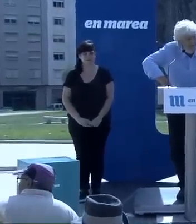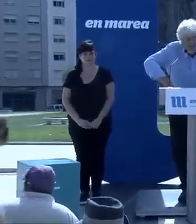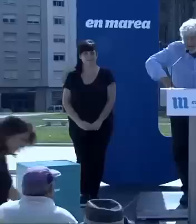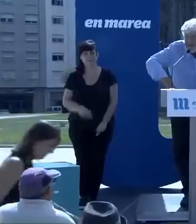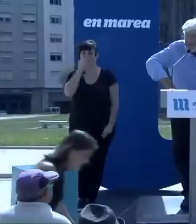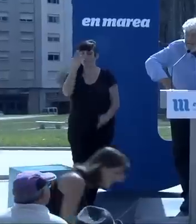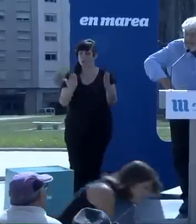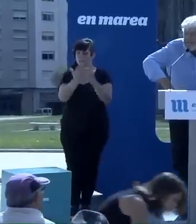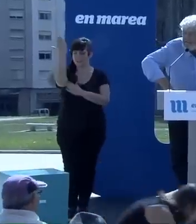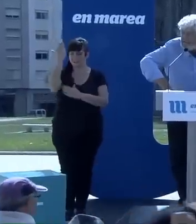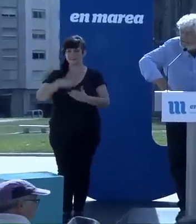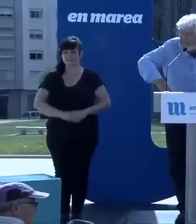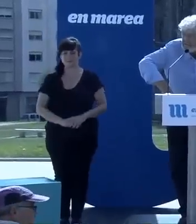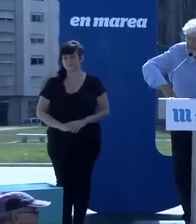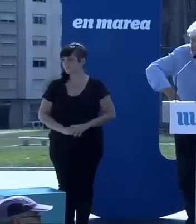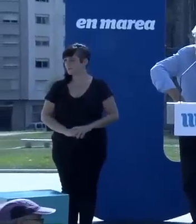Bos días.